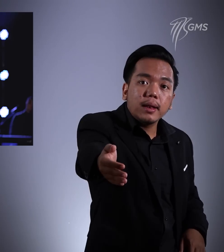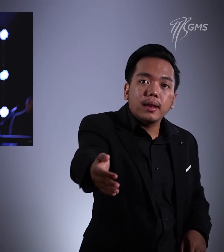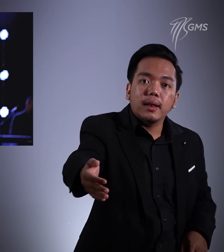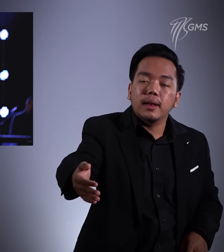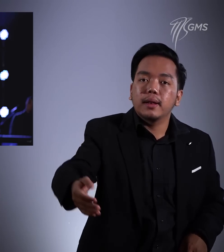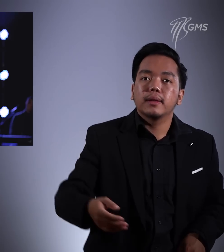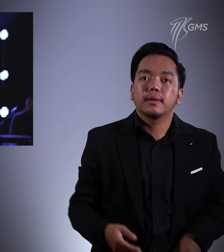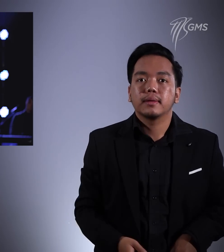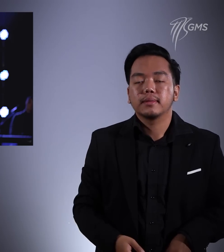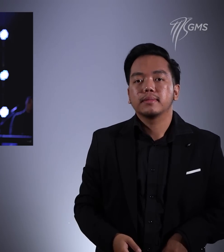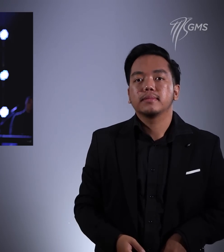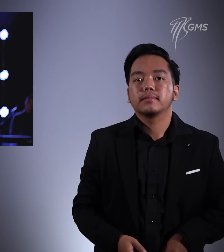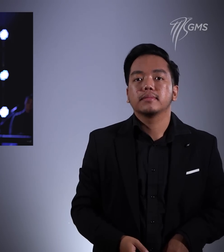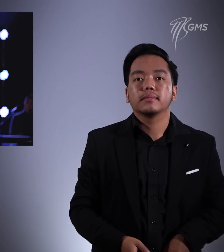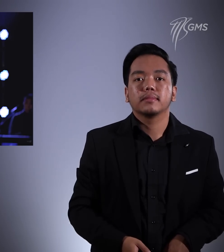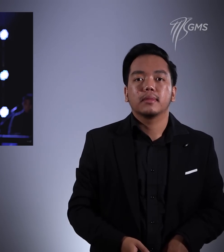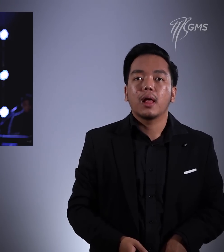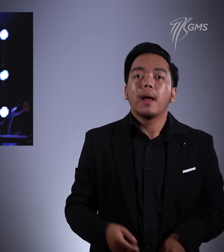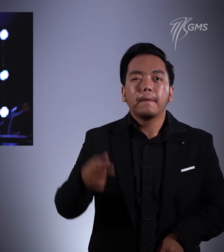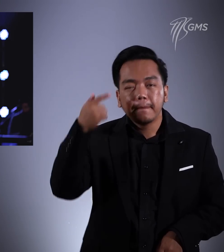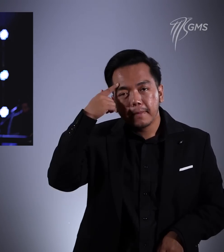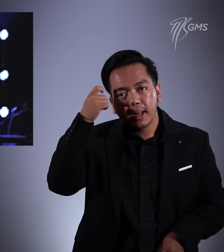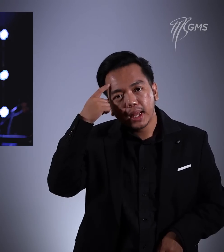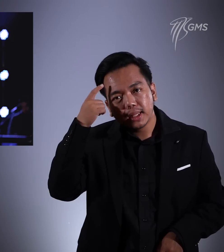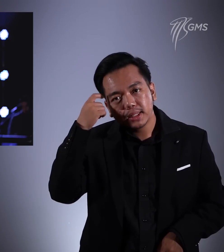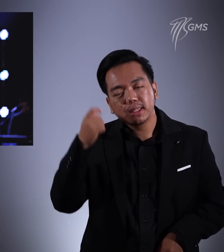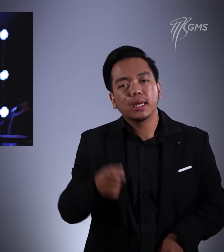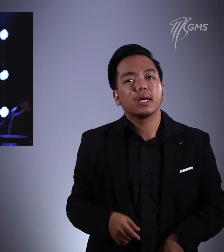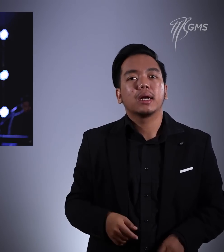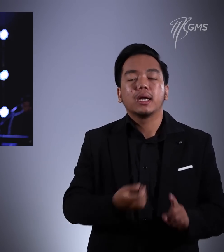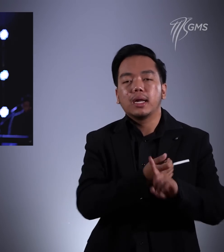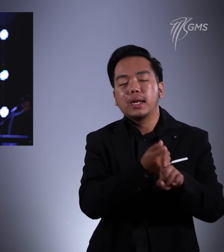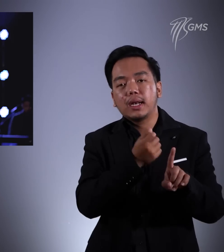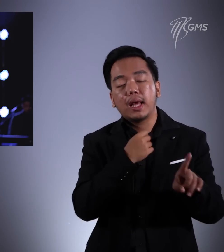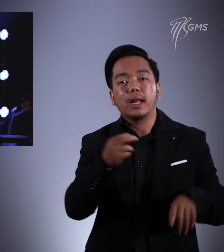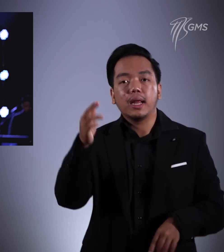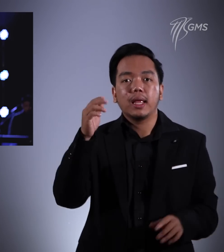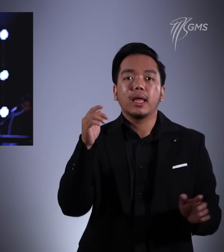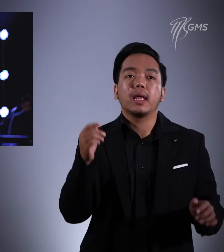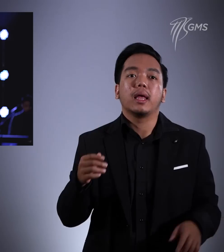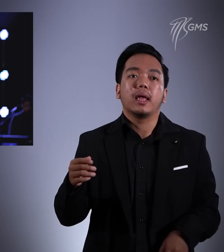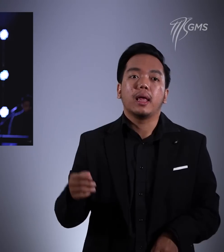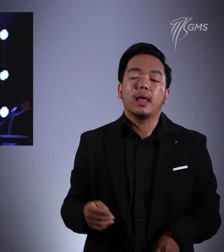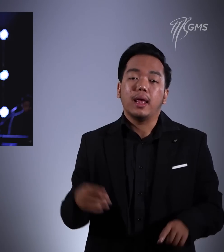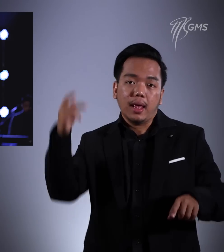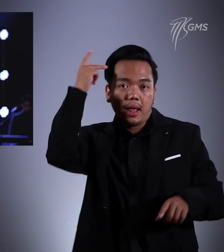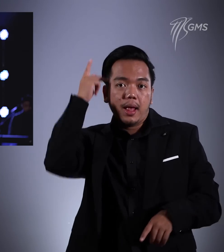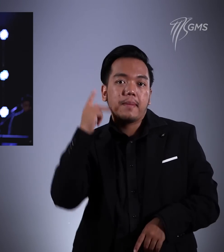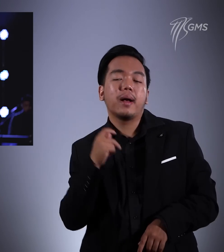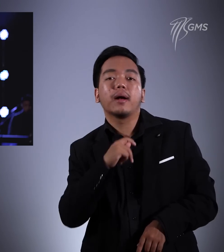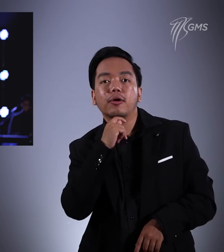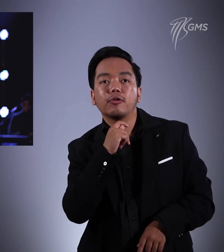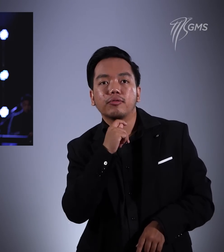terang, maka belajarlah dari Habakuk. Ayat 3 ini hikmat, dan seterusnya nanti Anda lihat, ini